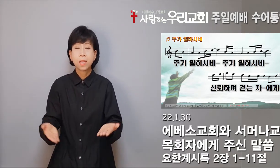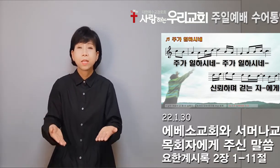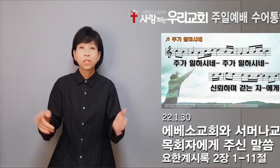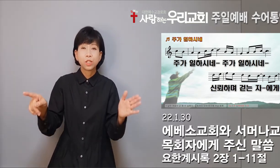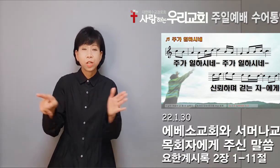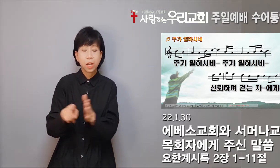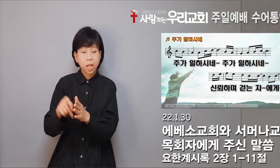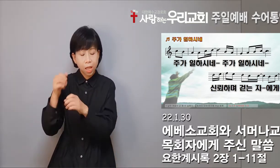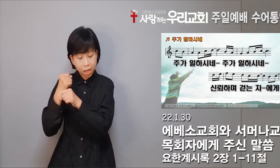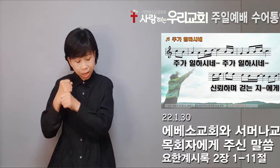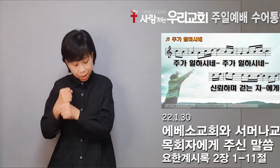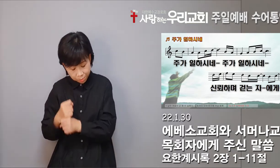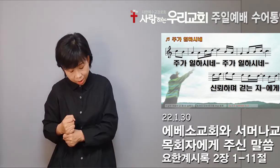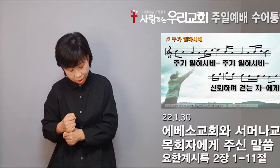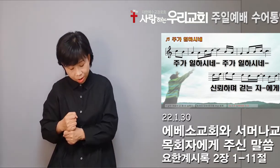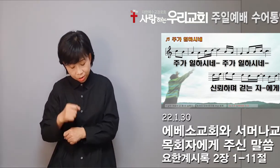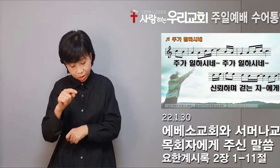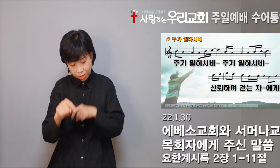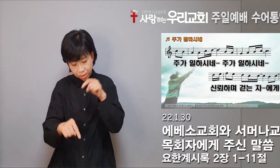일하시네